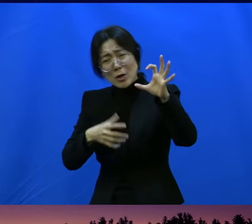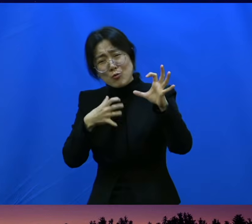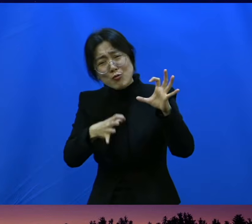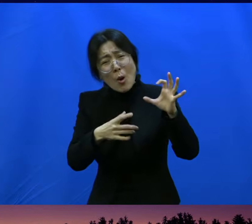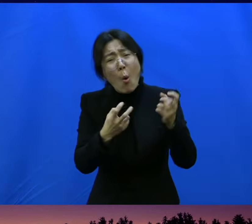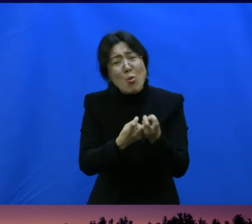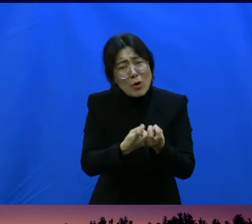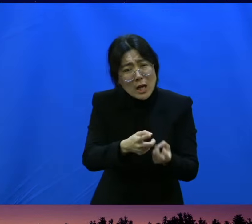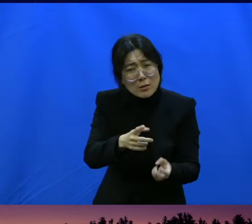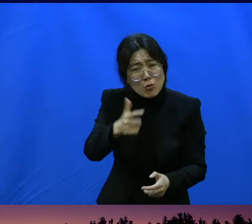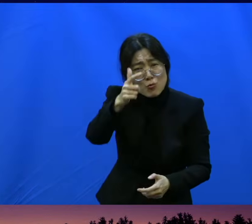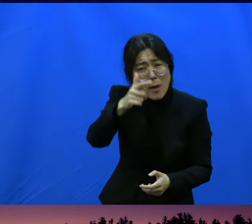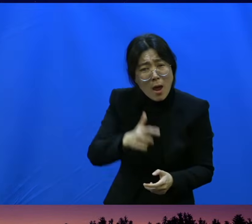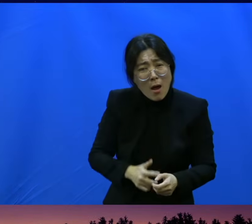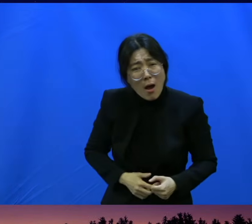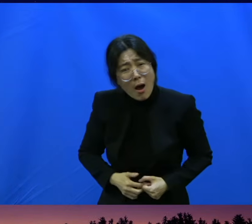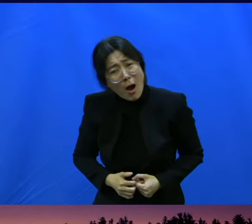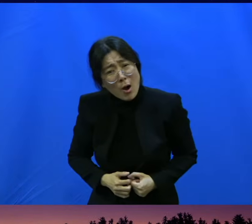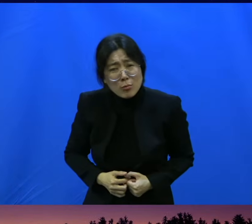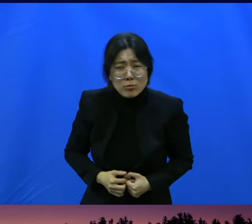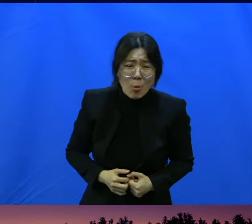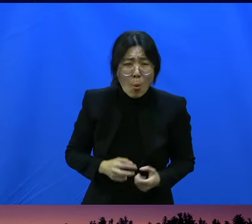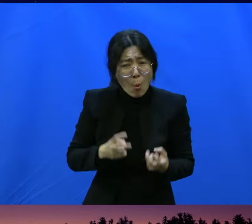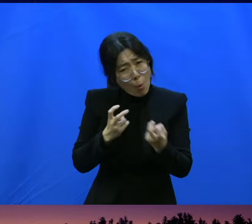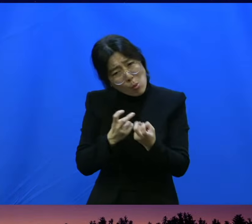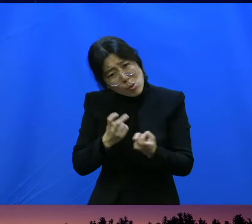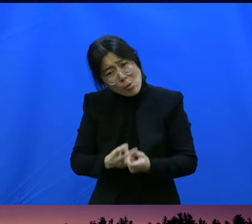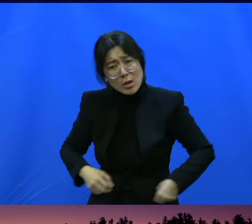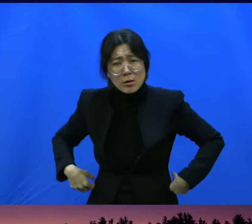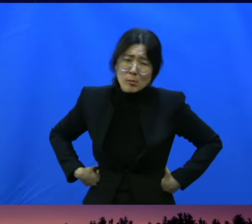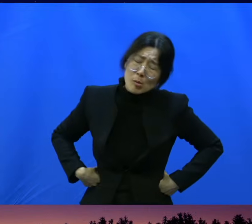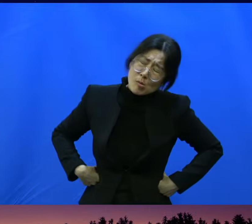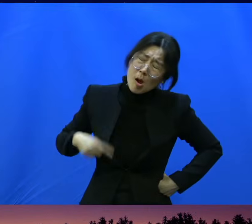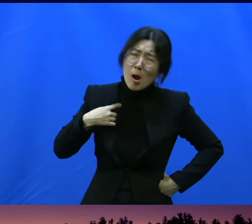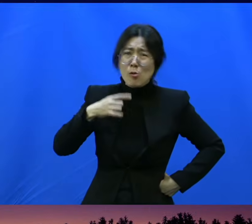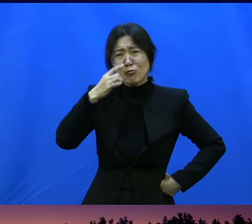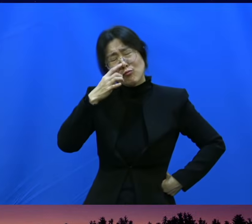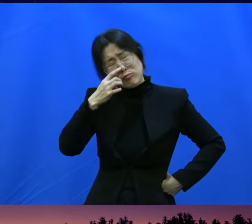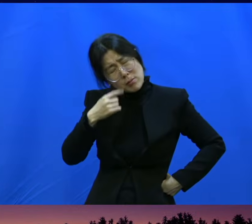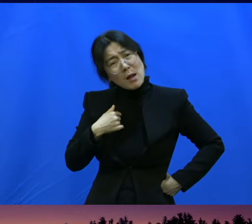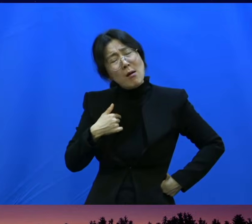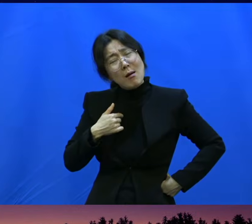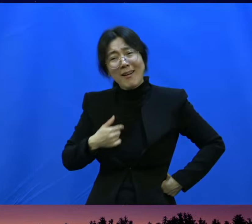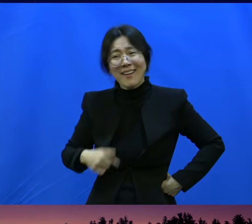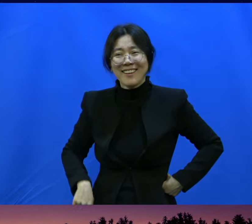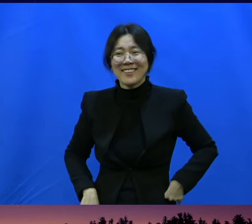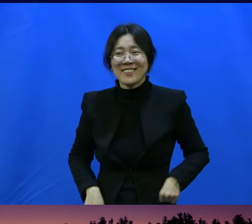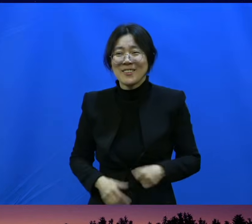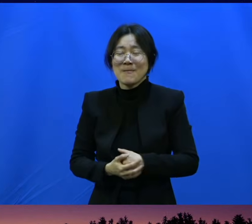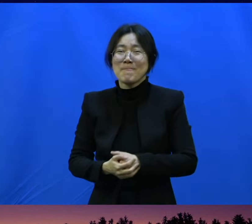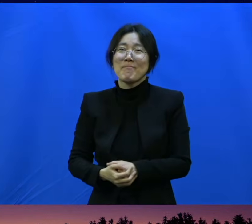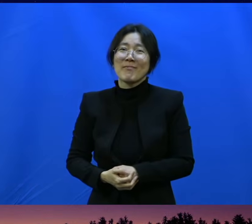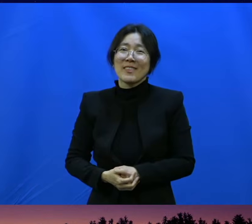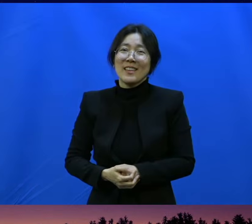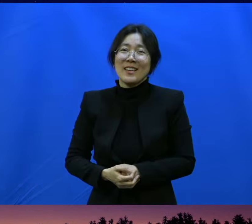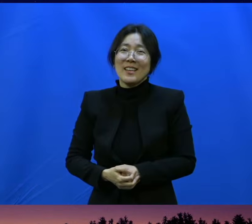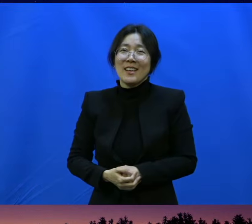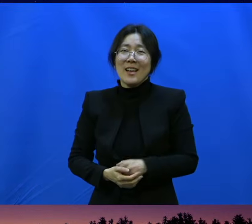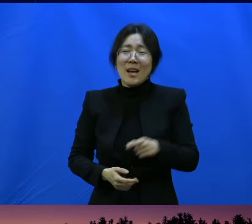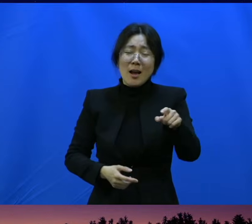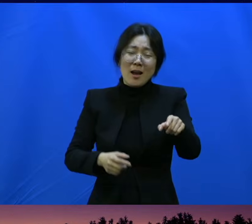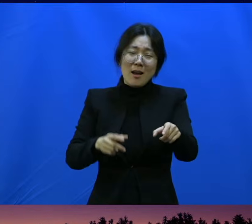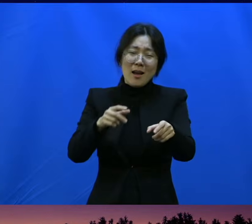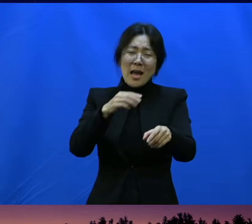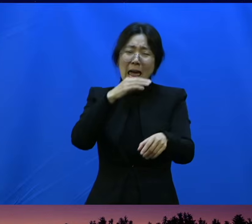진짜 성자들끼리 400명 모여도 이건 보통 일이 아닐 것 같아요. 그런데 이 상처난 이 문제